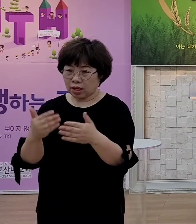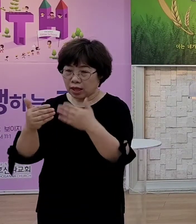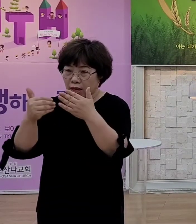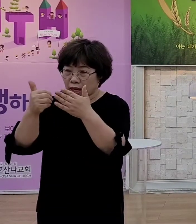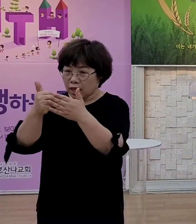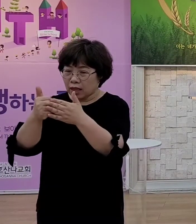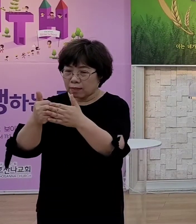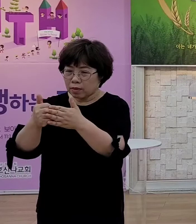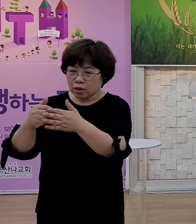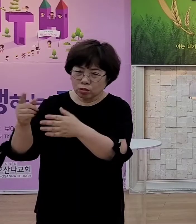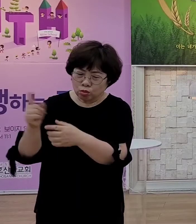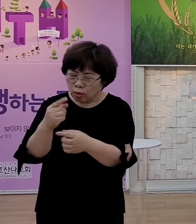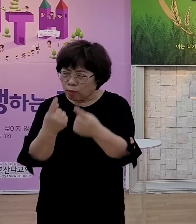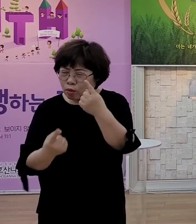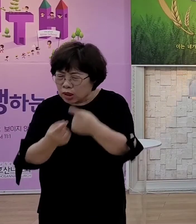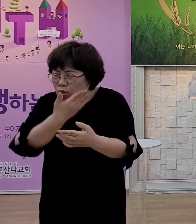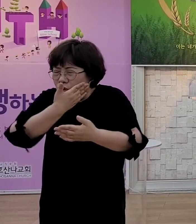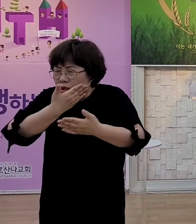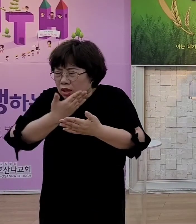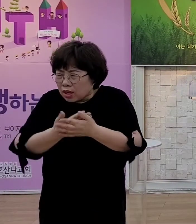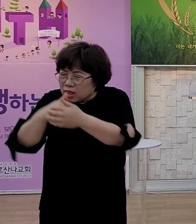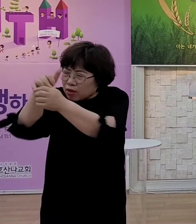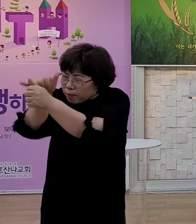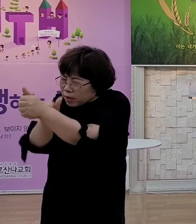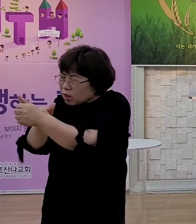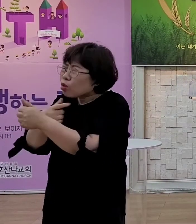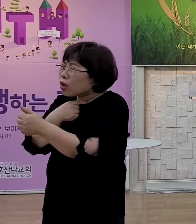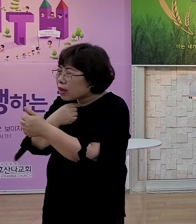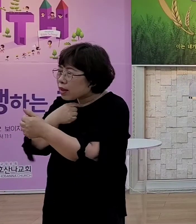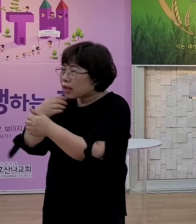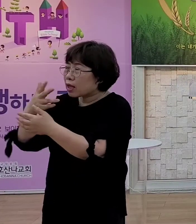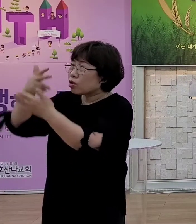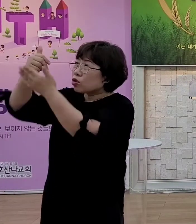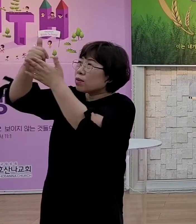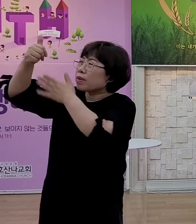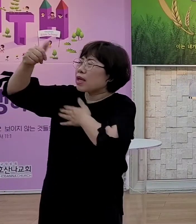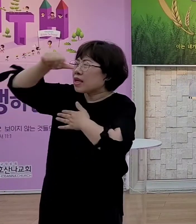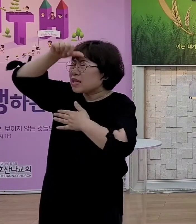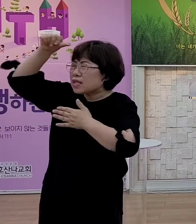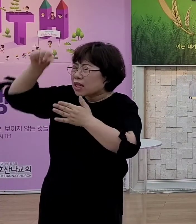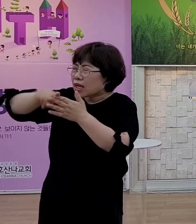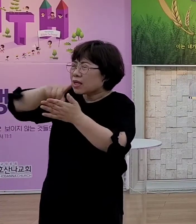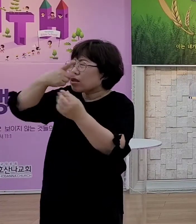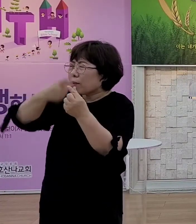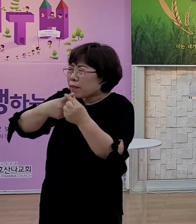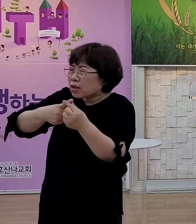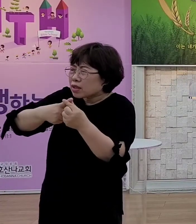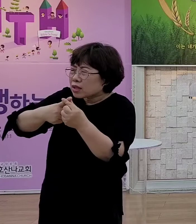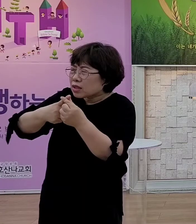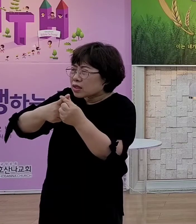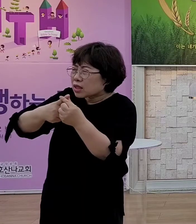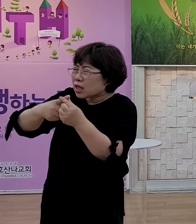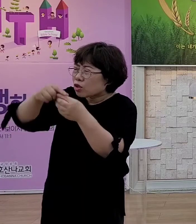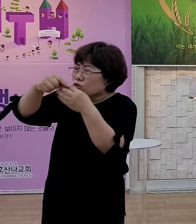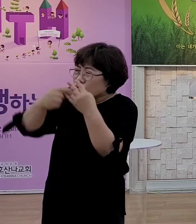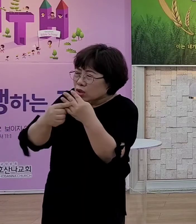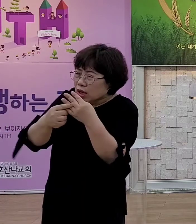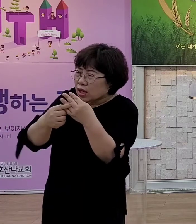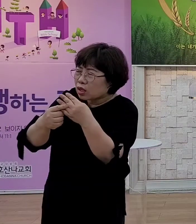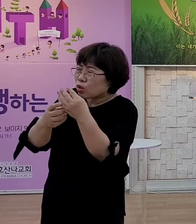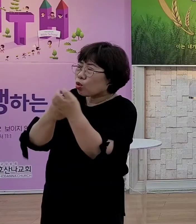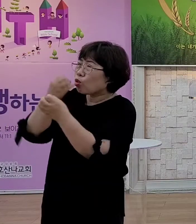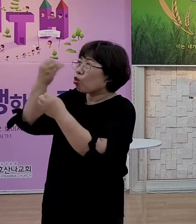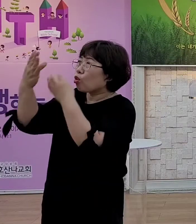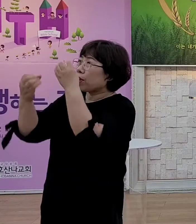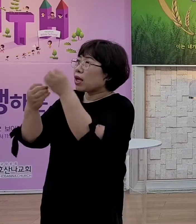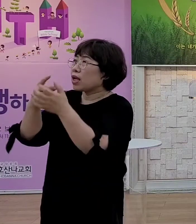귀하게 섬기겠습니다. 주님이 나의 최우선 주님입니다 라는 것을 고백하는 신앙 고백이다